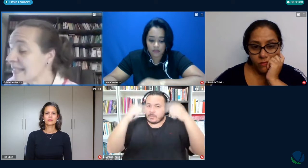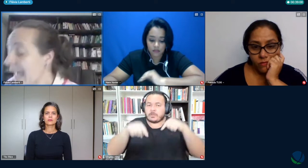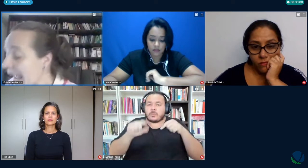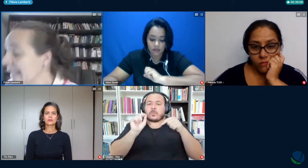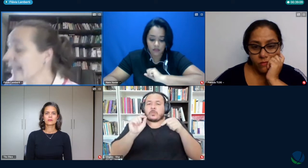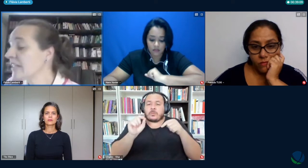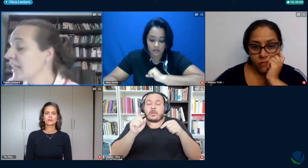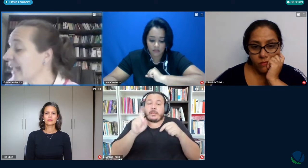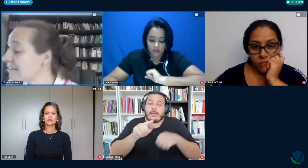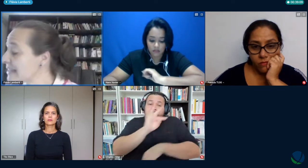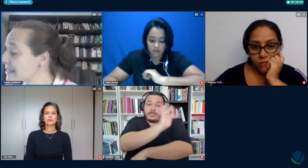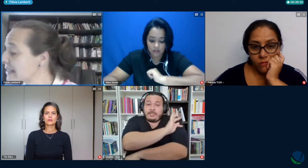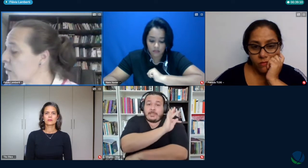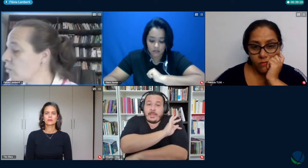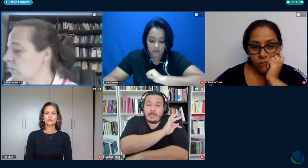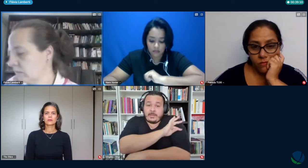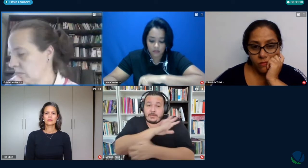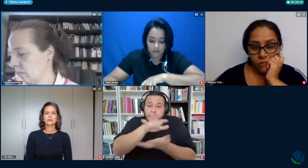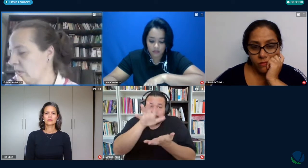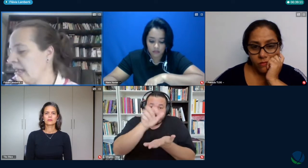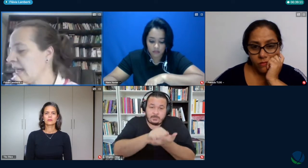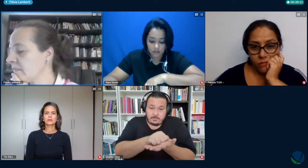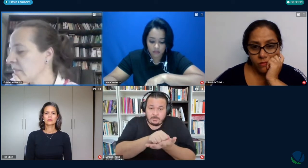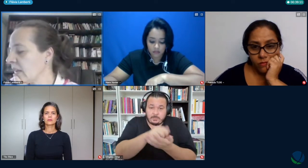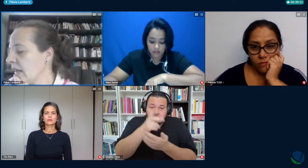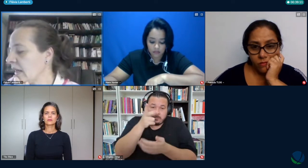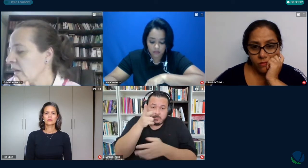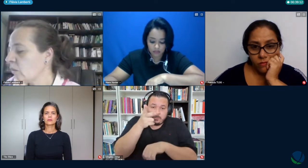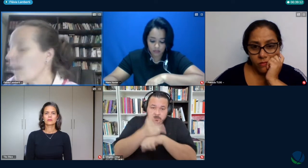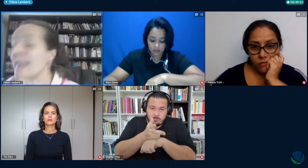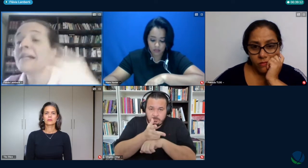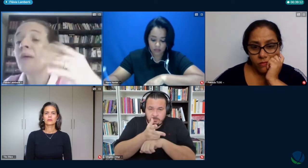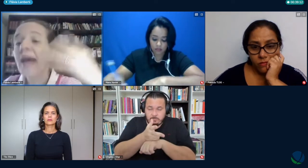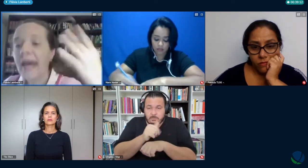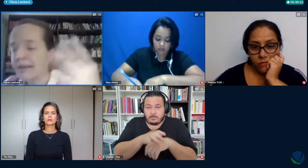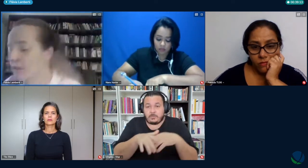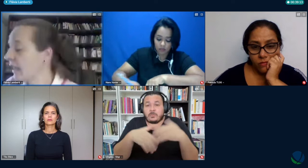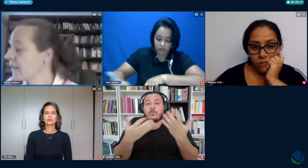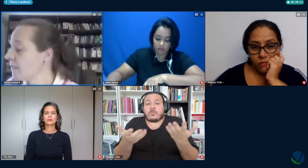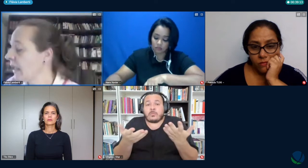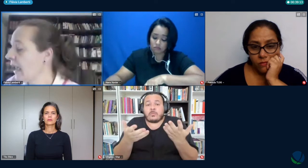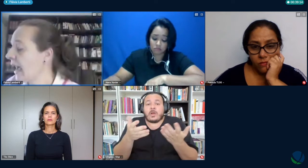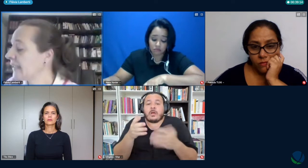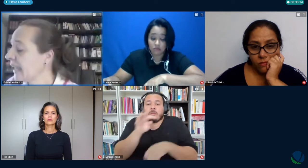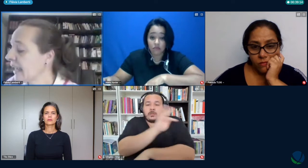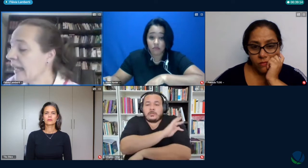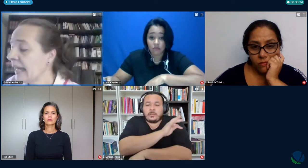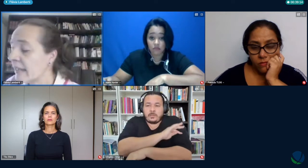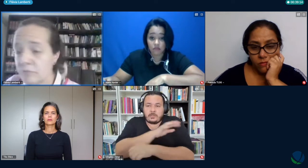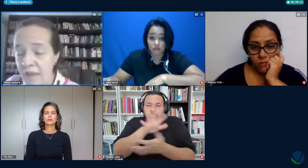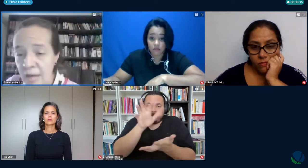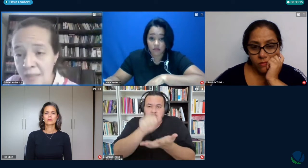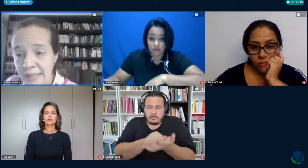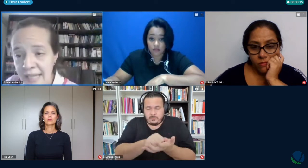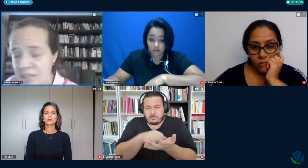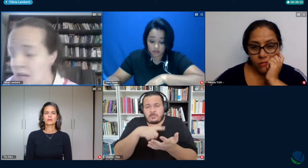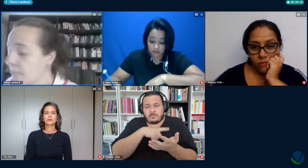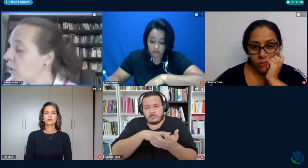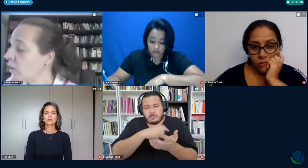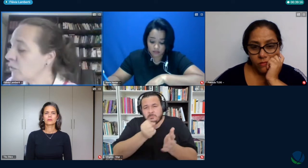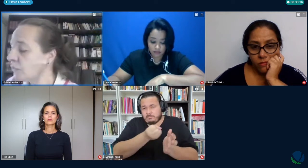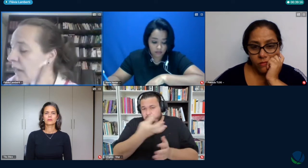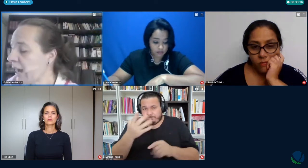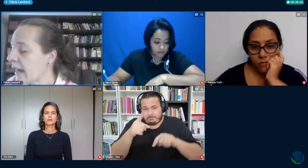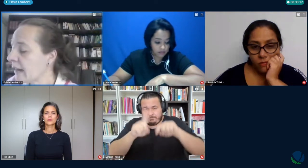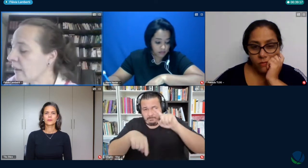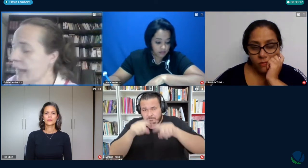as técnicas de gravação, né? Quais são elas, né? Aí tem vários materiais de